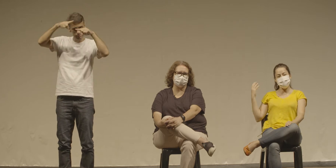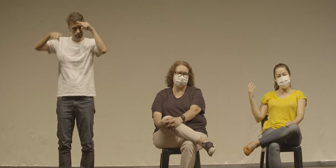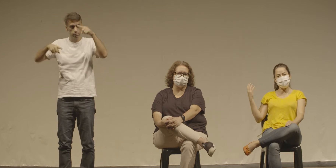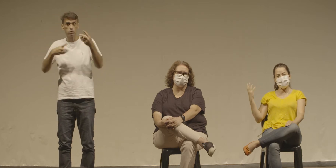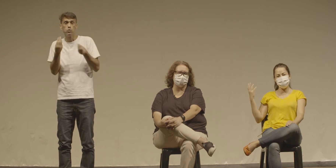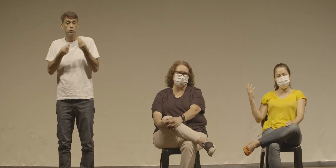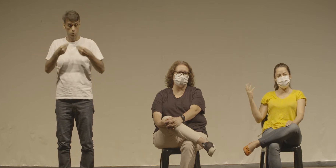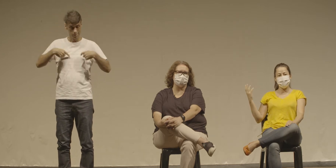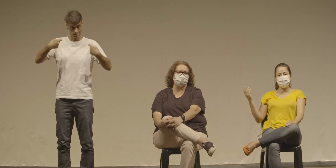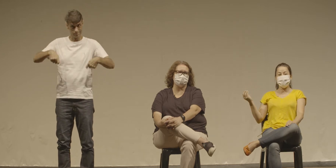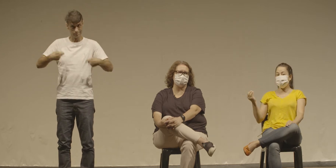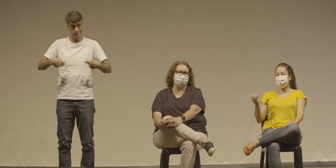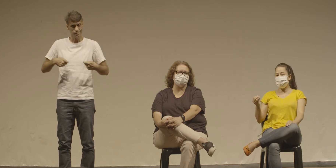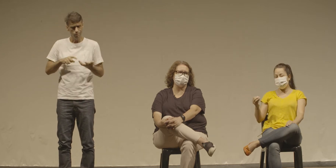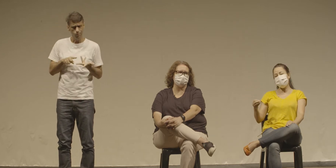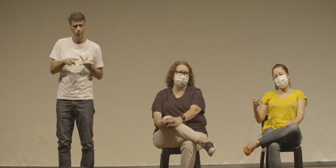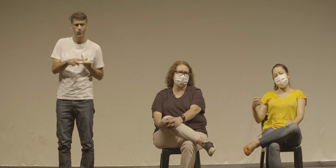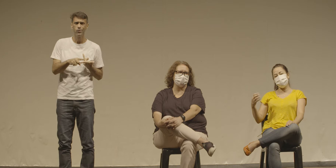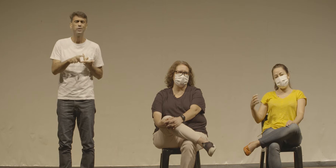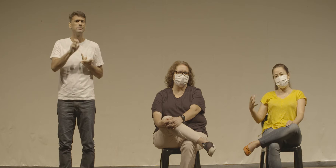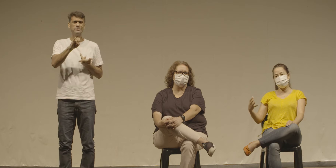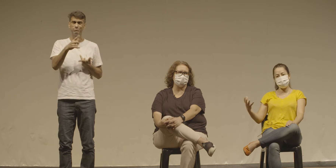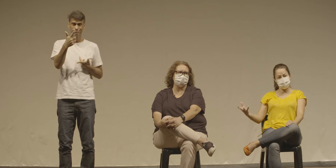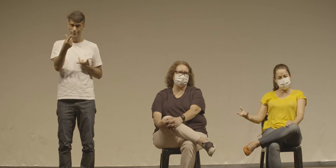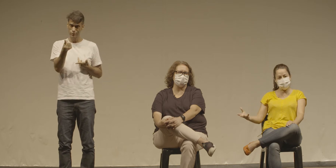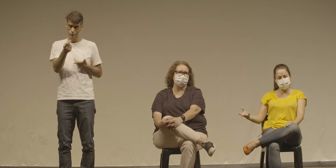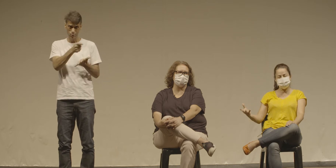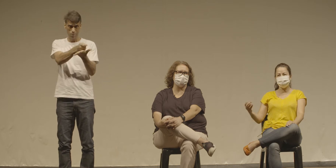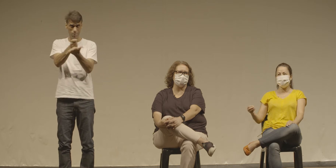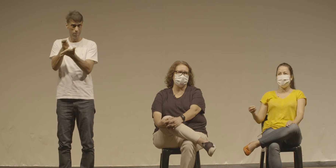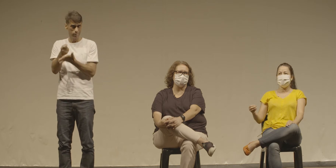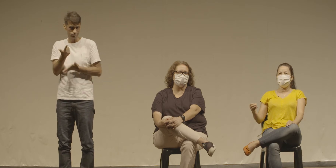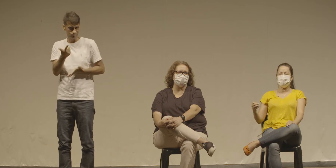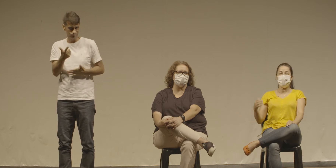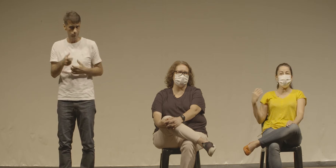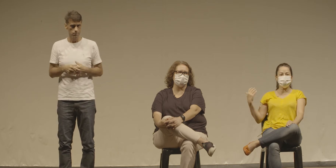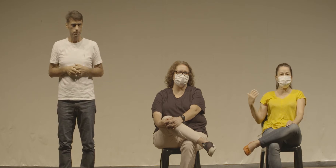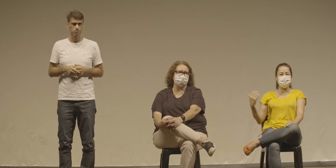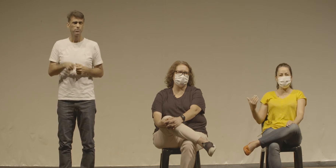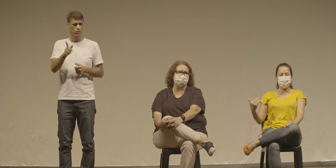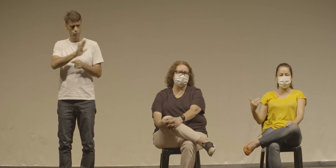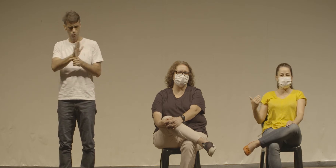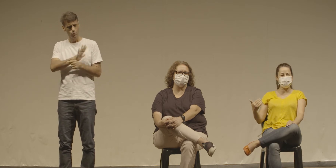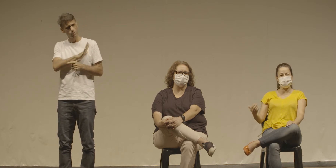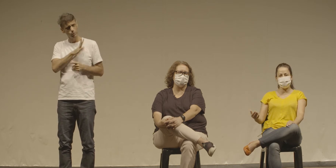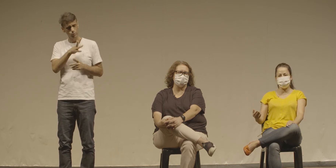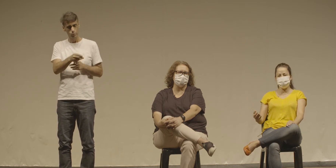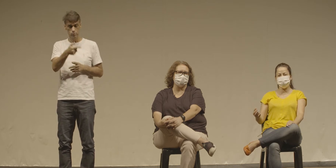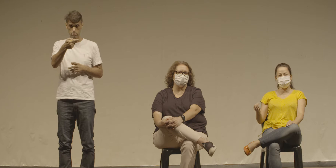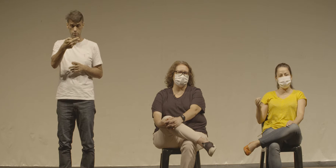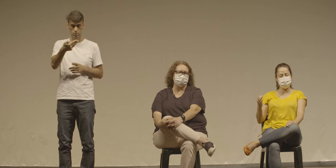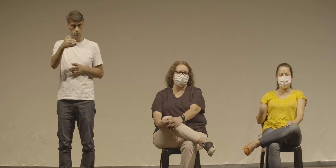a necessidade que a gente não vai ter dinheiro para poder fazer. No filme inteiro de